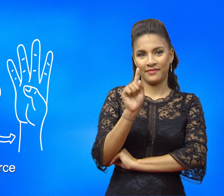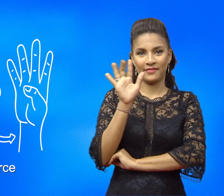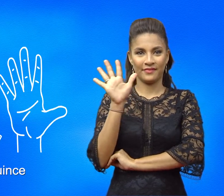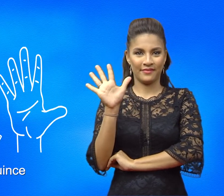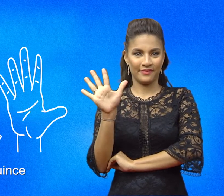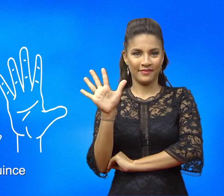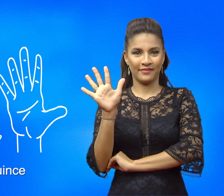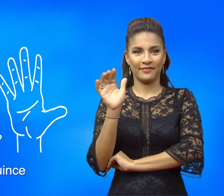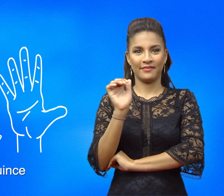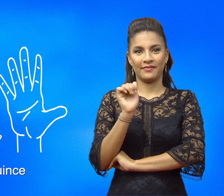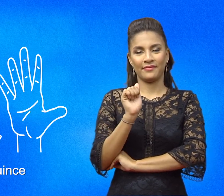15